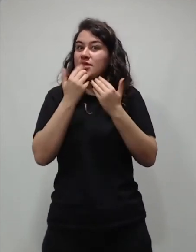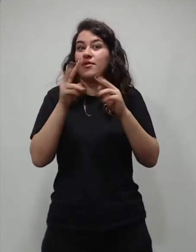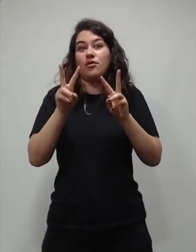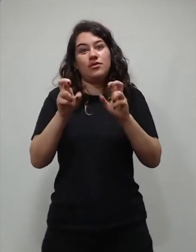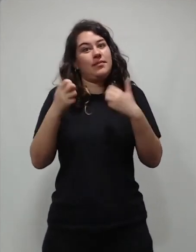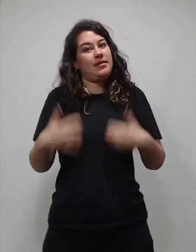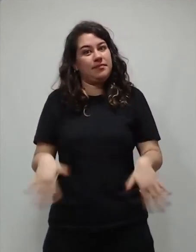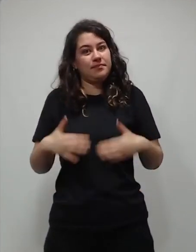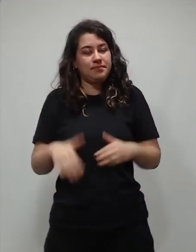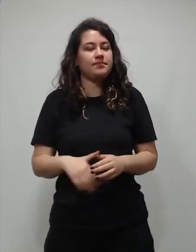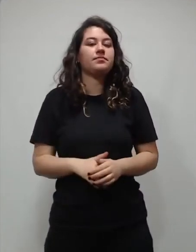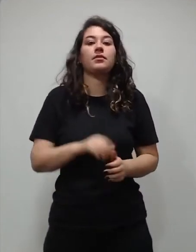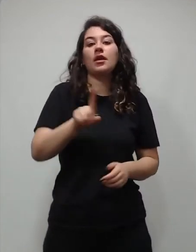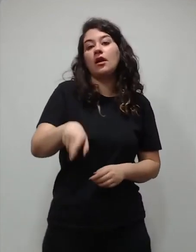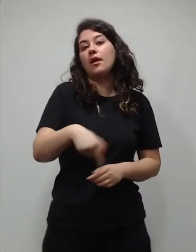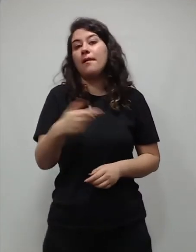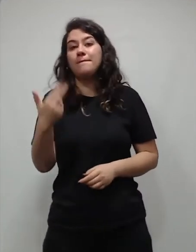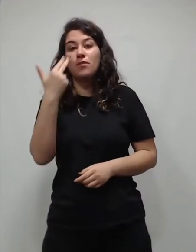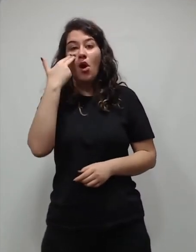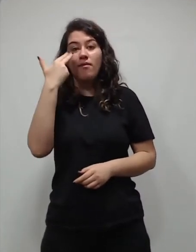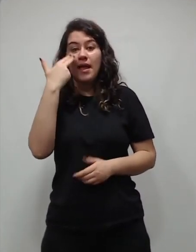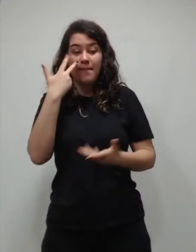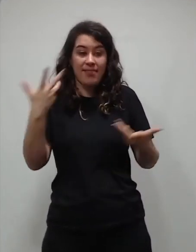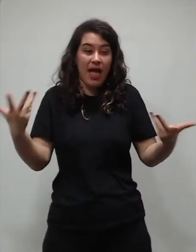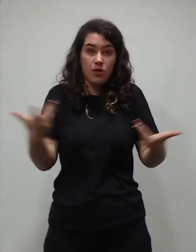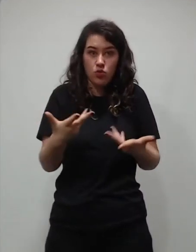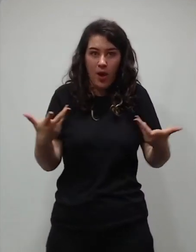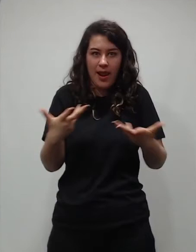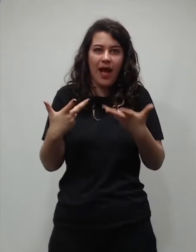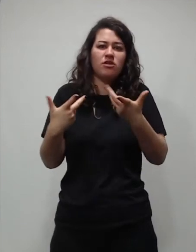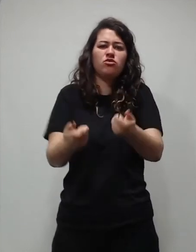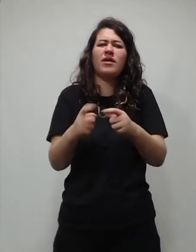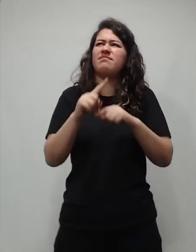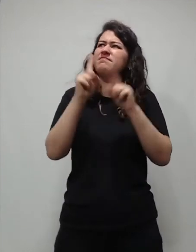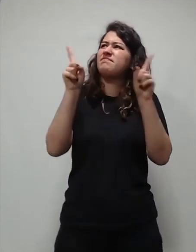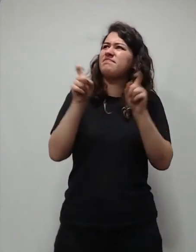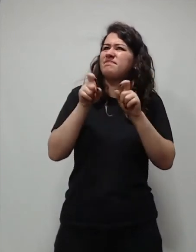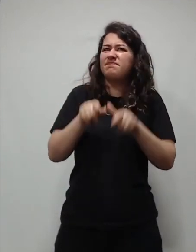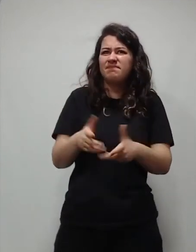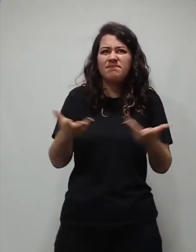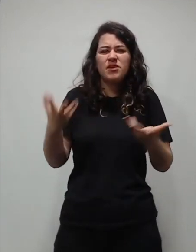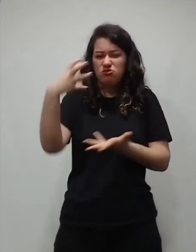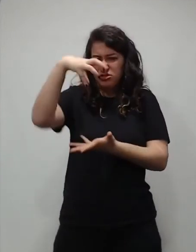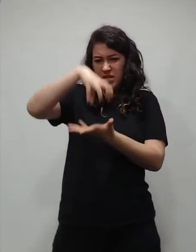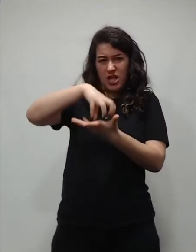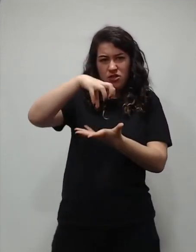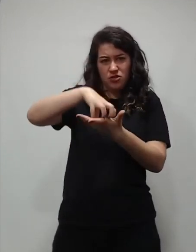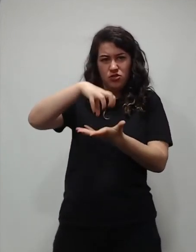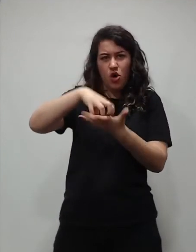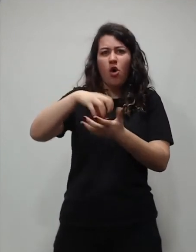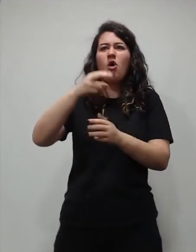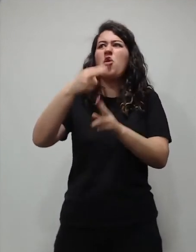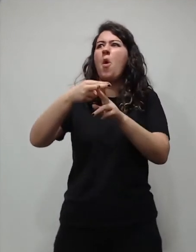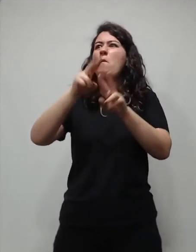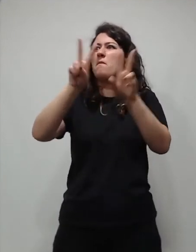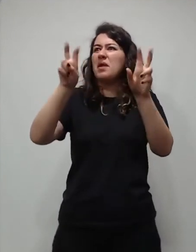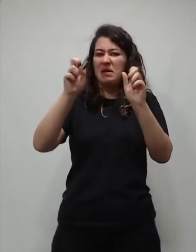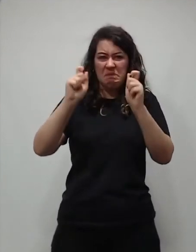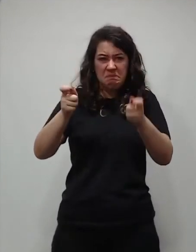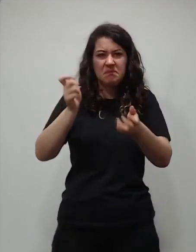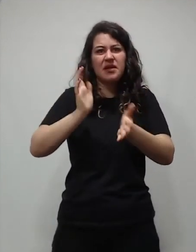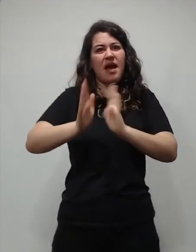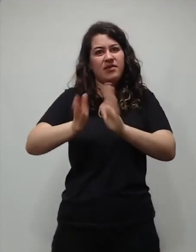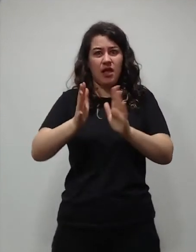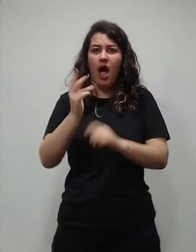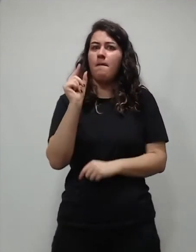tema. Tensiones en los actuales dispositivos. Nos preguntamos, un centro llamado de rehabilitación, que